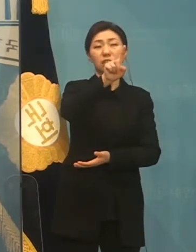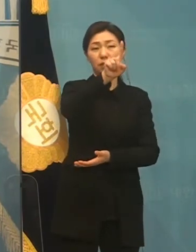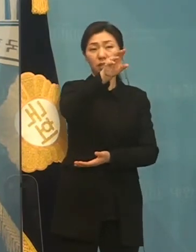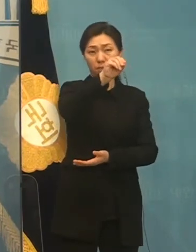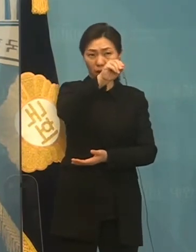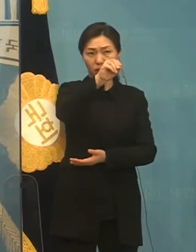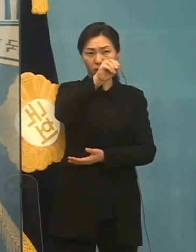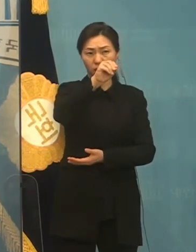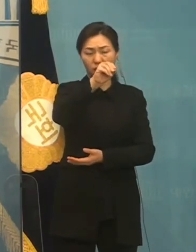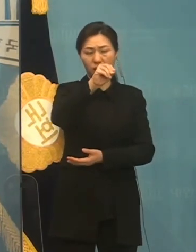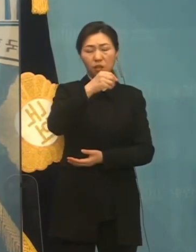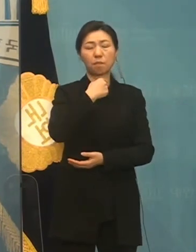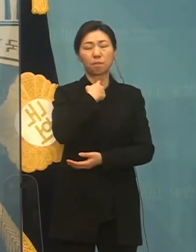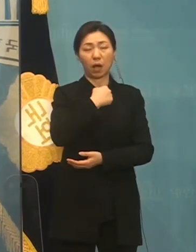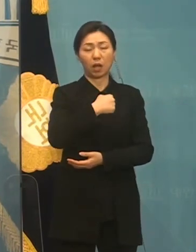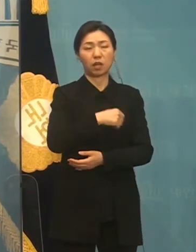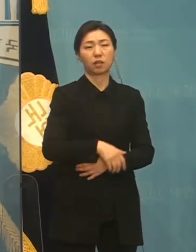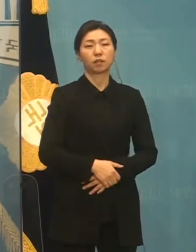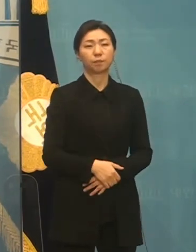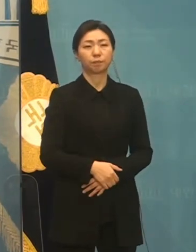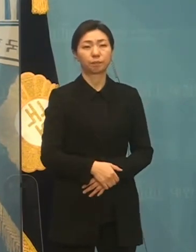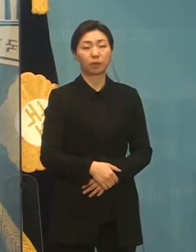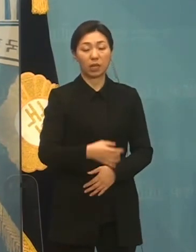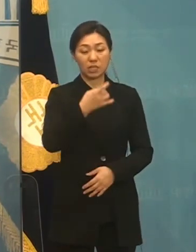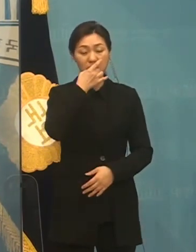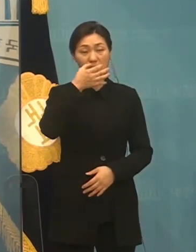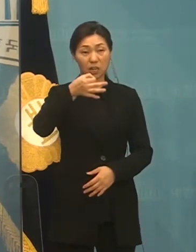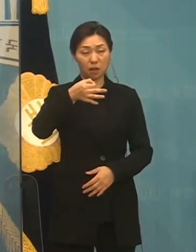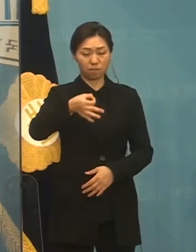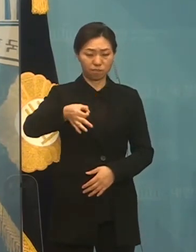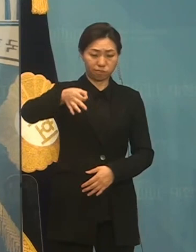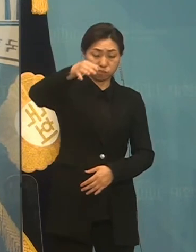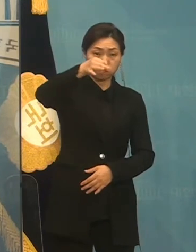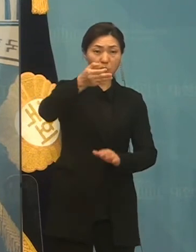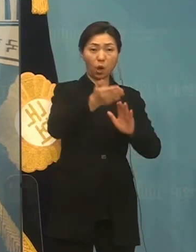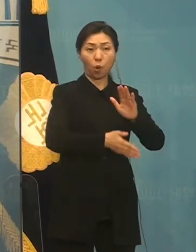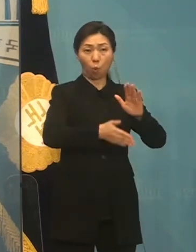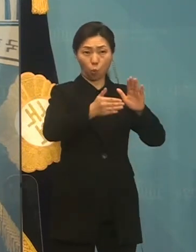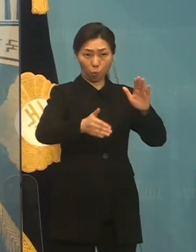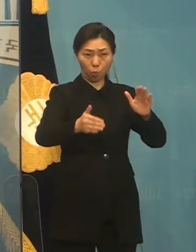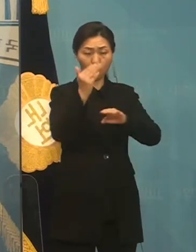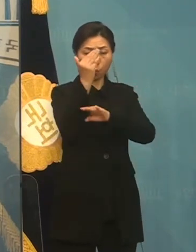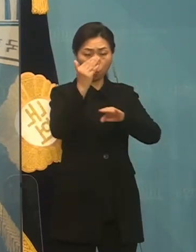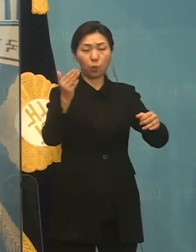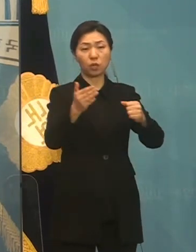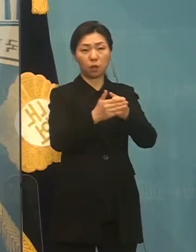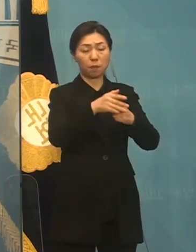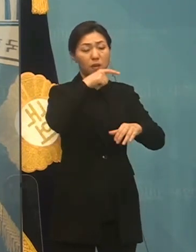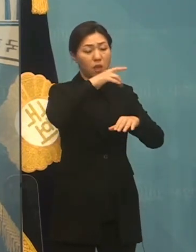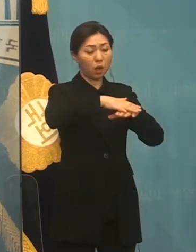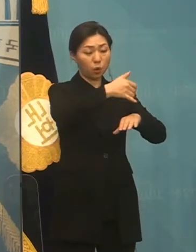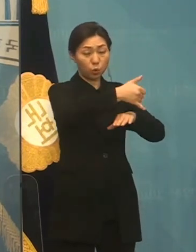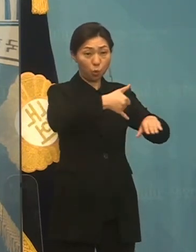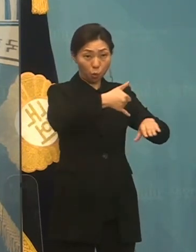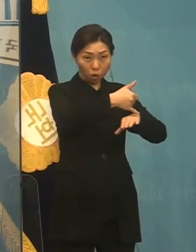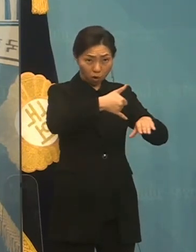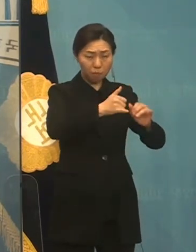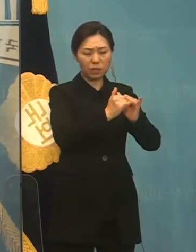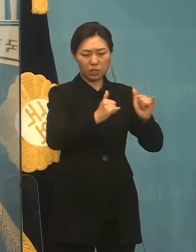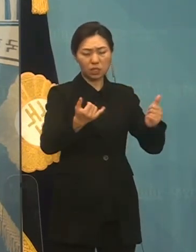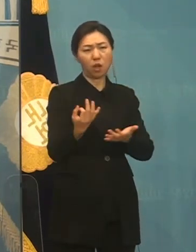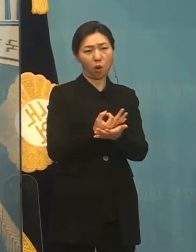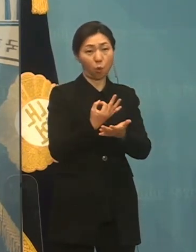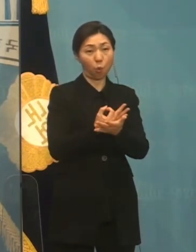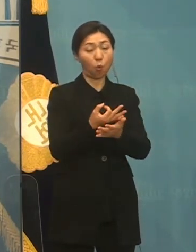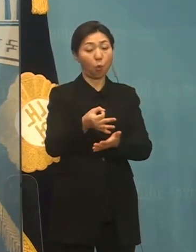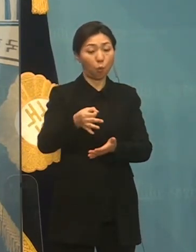있었습니다. 이러한 쌀값 정상에 힘입어 최근 농업인의 소득이 사상 최대로 증대되었으며 이는 실로